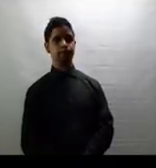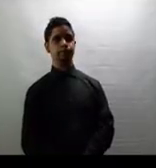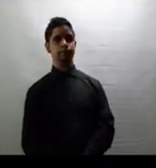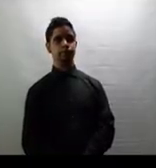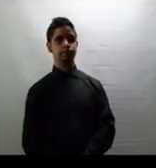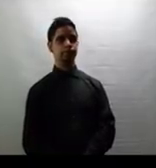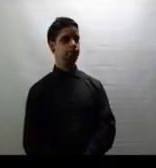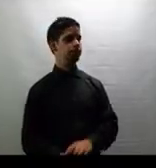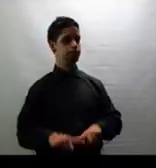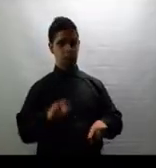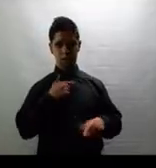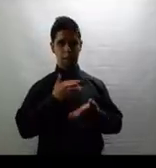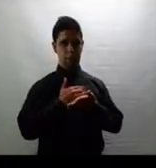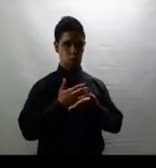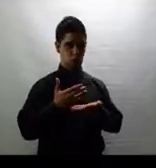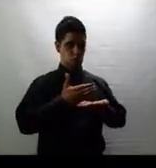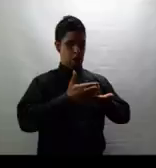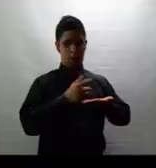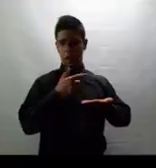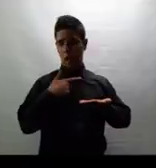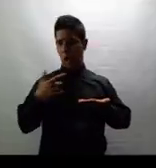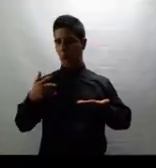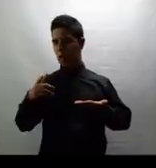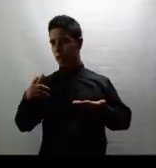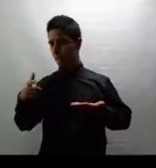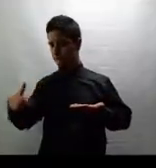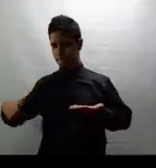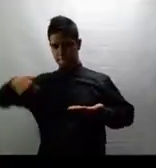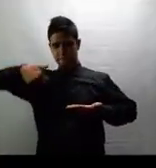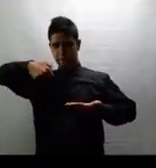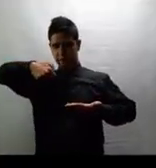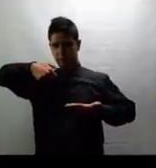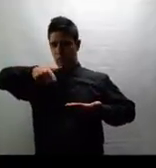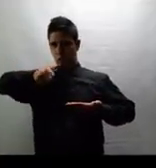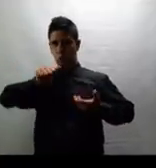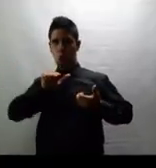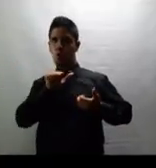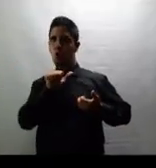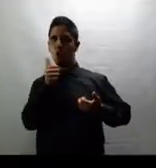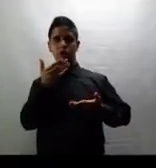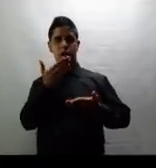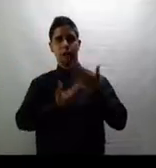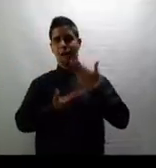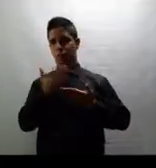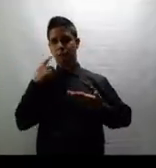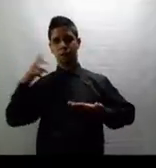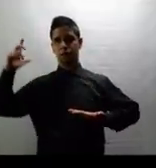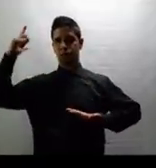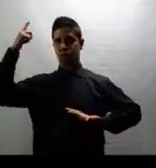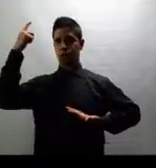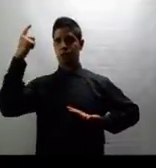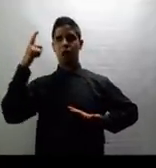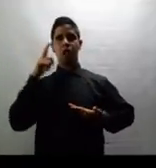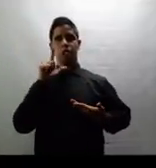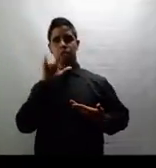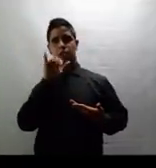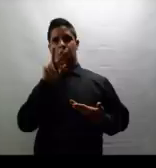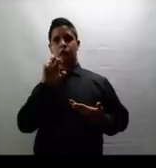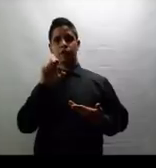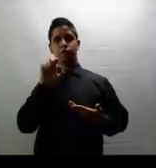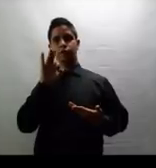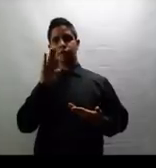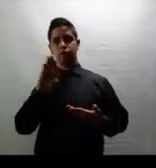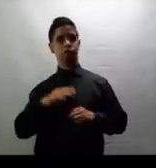acaba la mano mi vida iván estamos con javier santiago de la fundación nacional para la